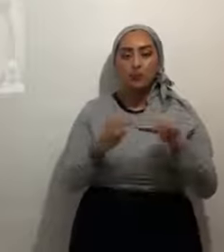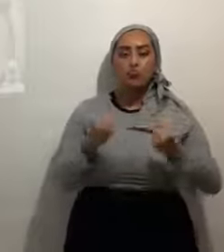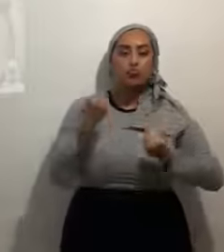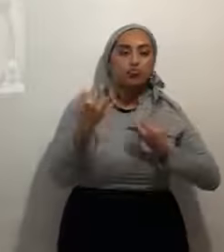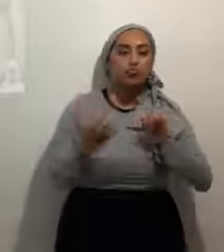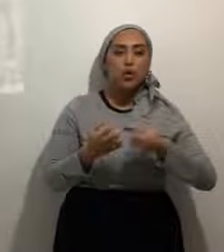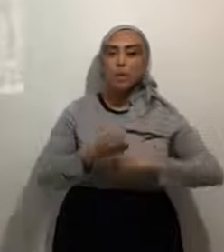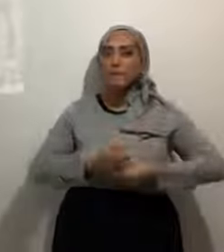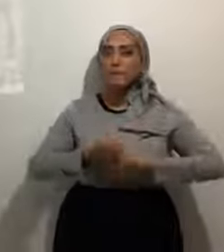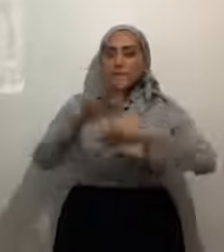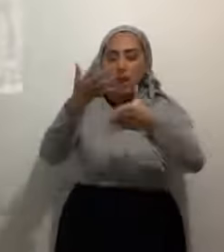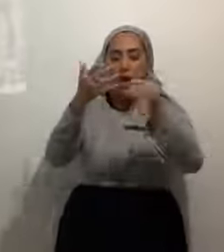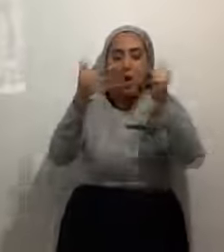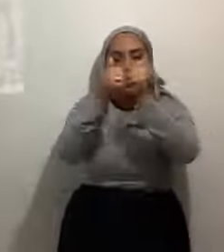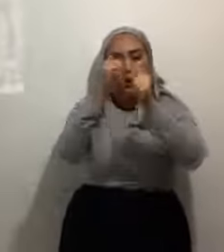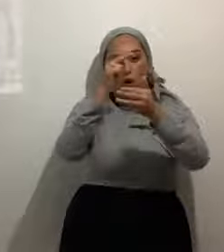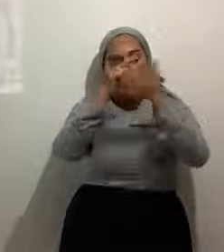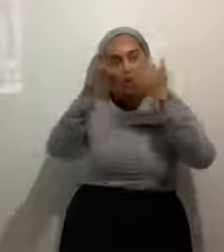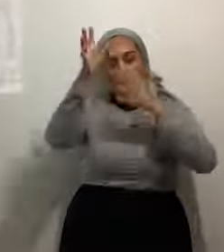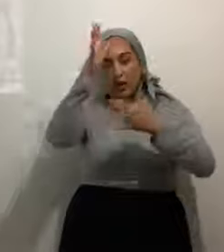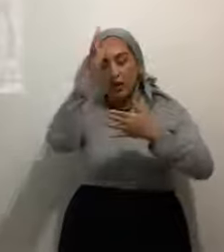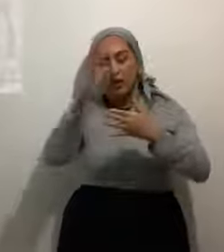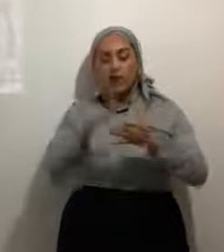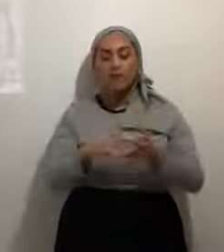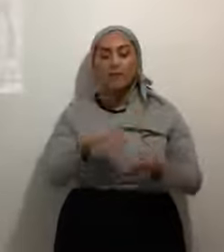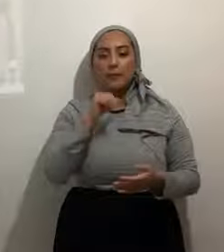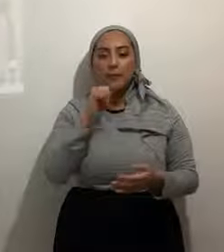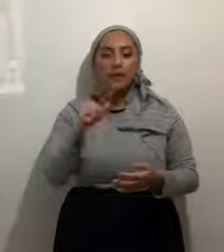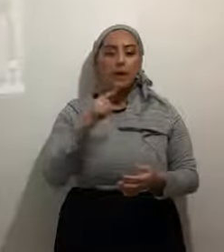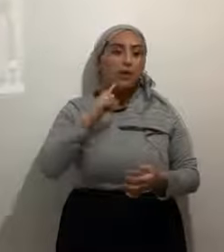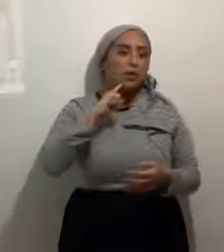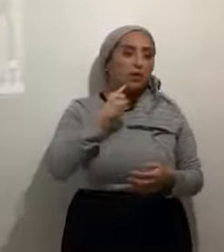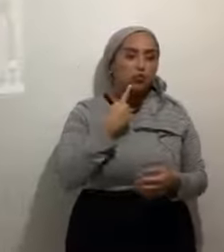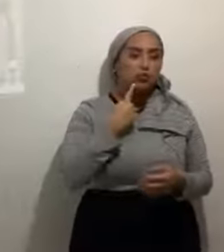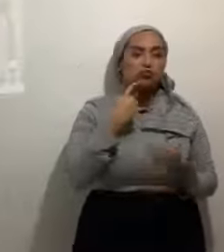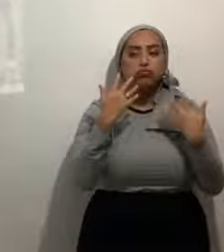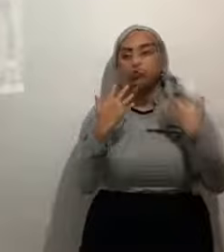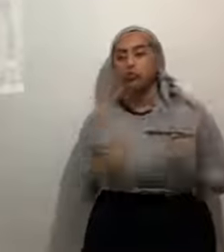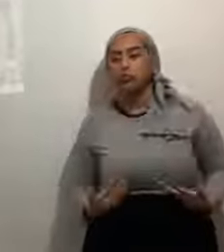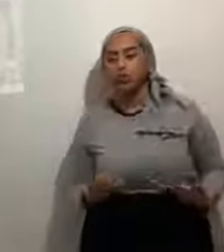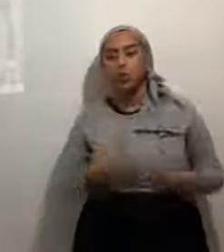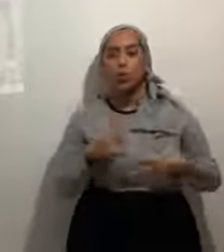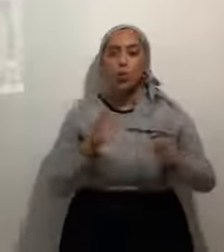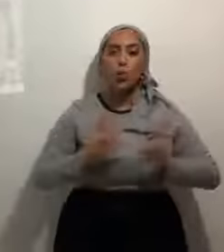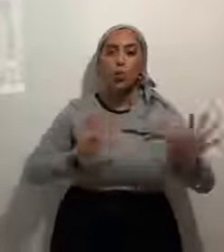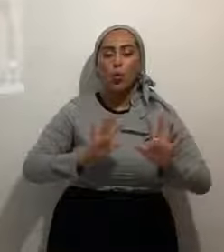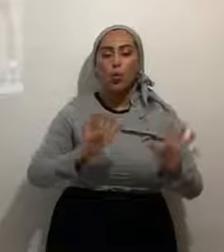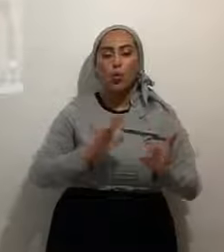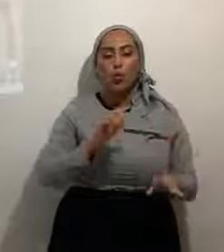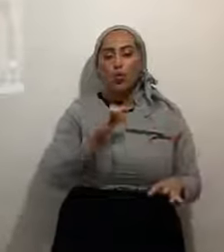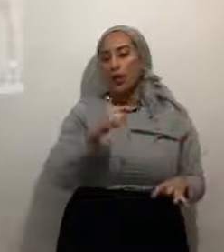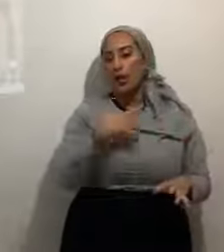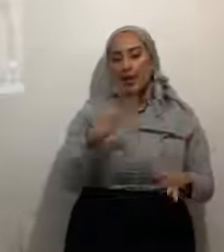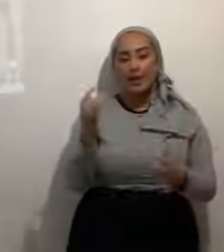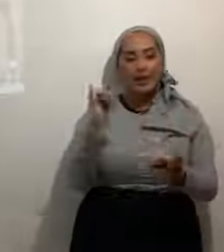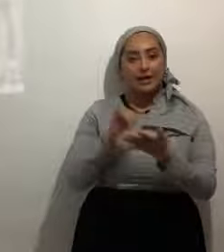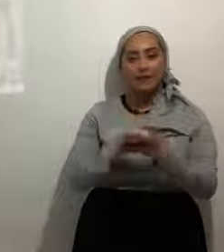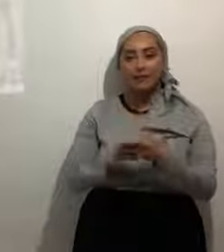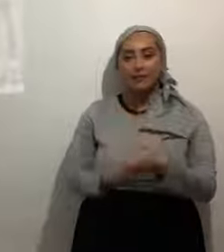No, alzaré mis ojos a los montes. ¿De dónde vendrán? No, así no, no, no, no, no, no, no. Yo eso no, lo aborrezco eso, no.